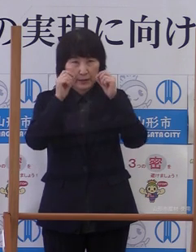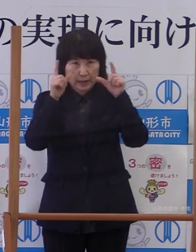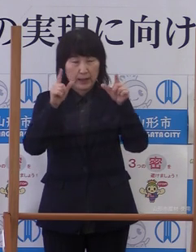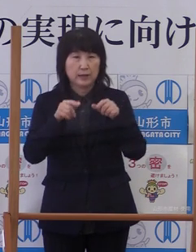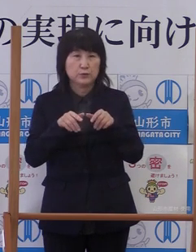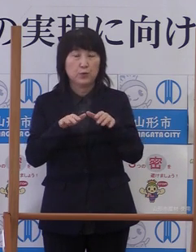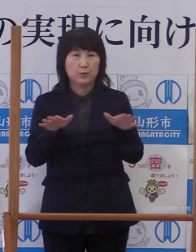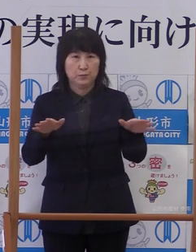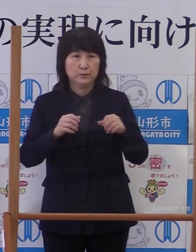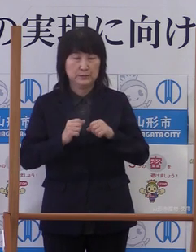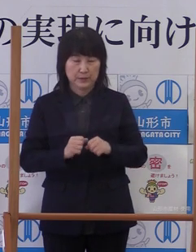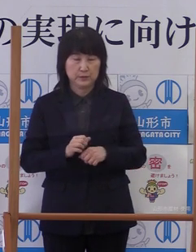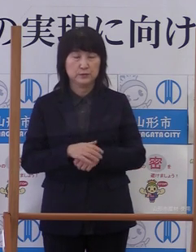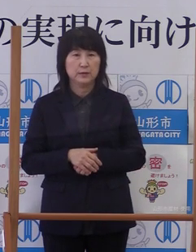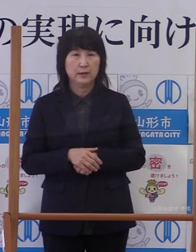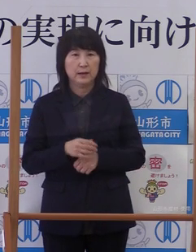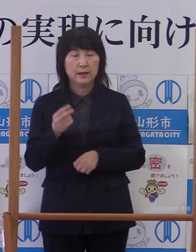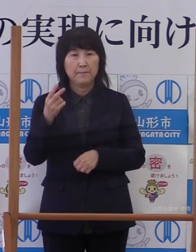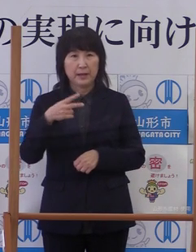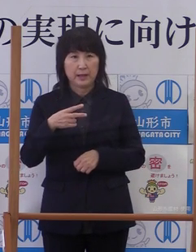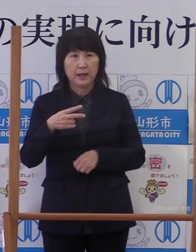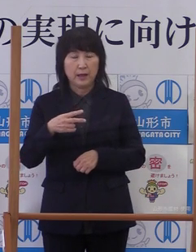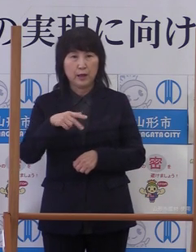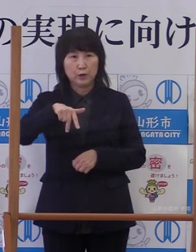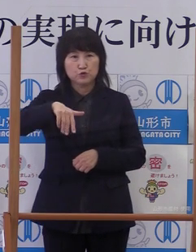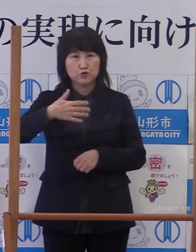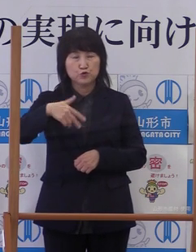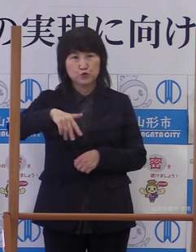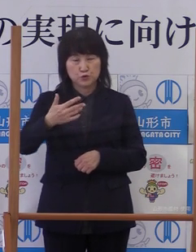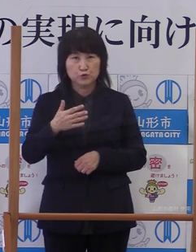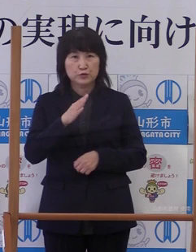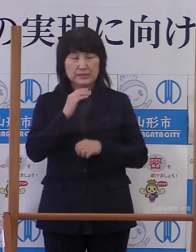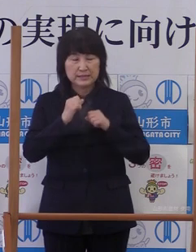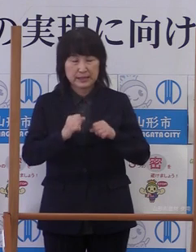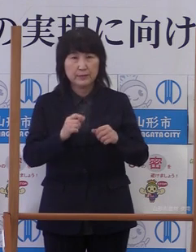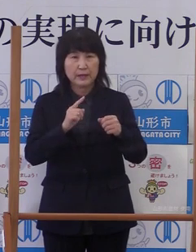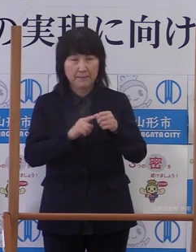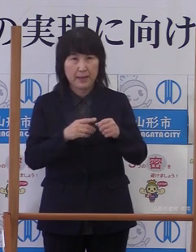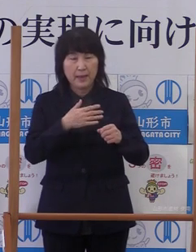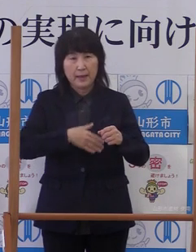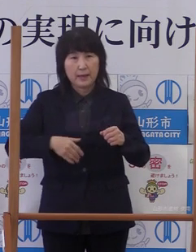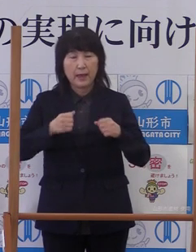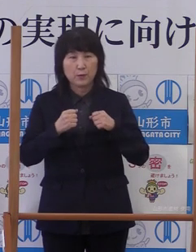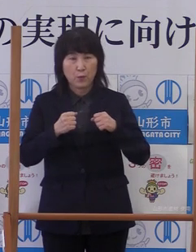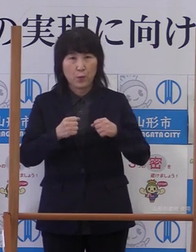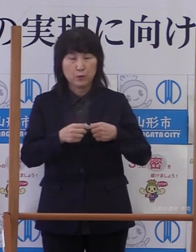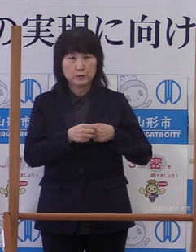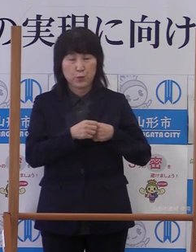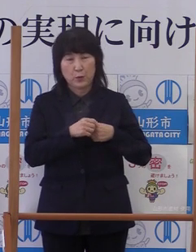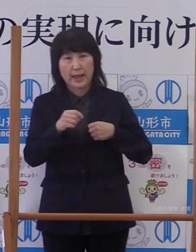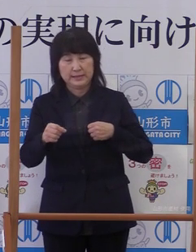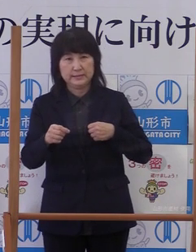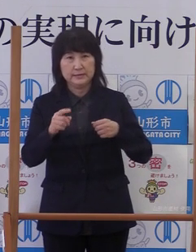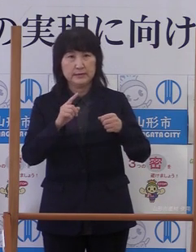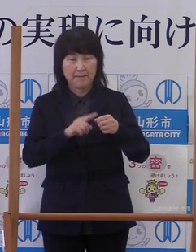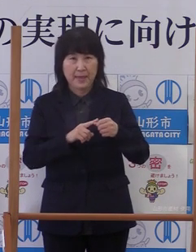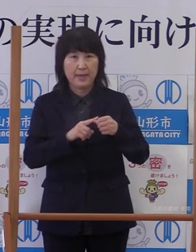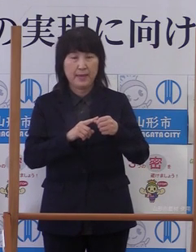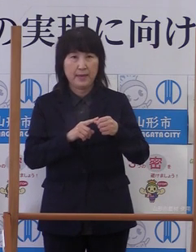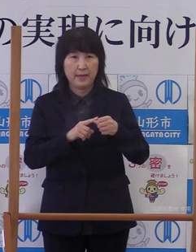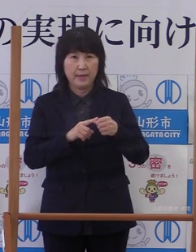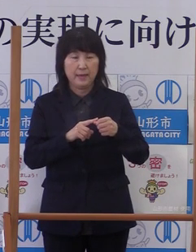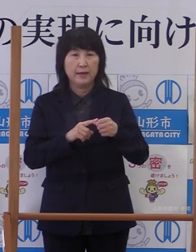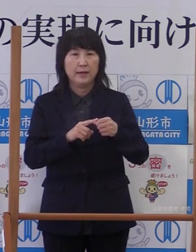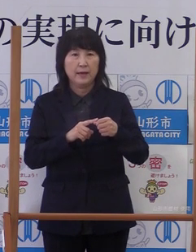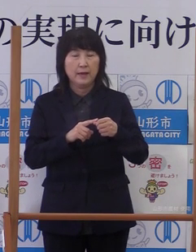。またすくすく生活の実践による健康寿命の延伸では、健康ポイント事業すくす